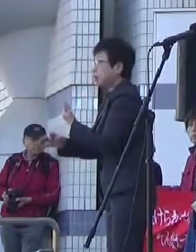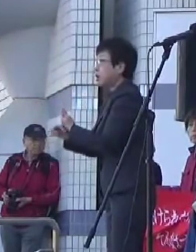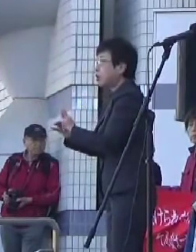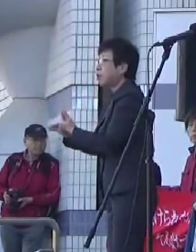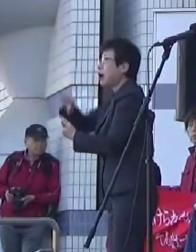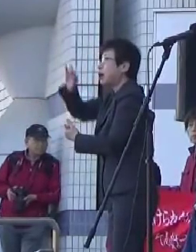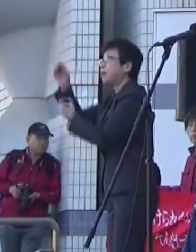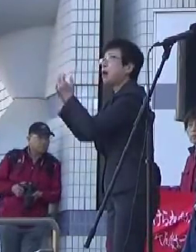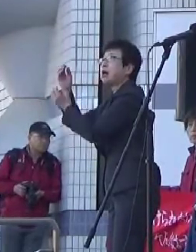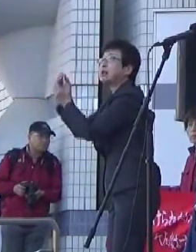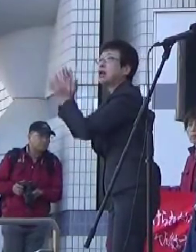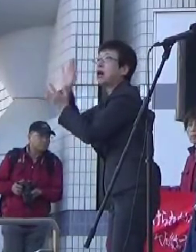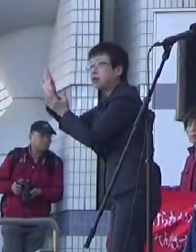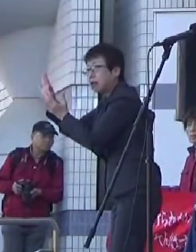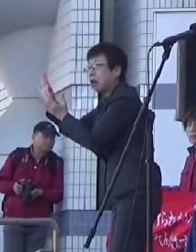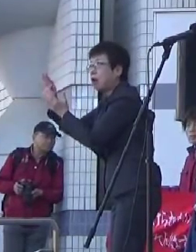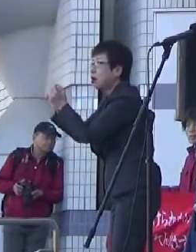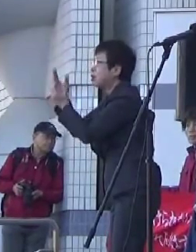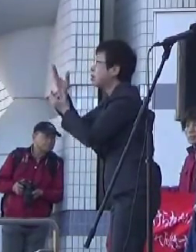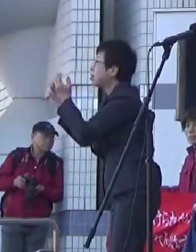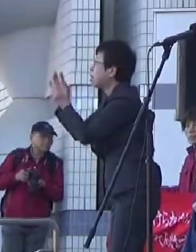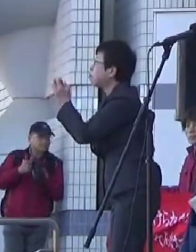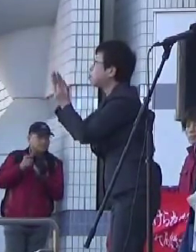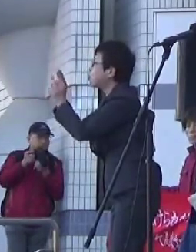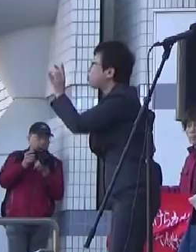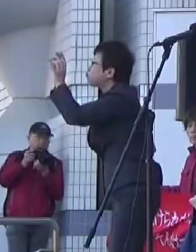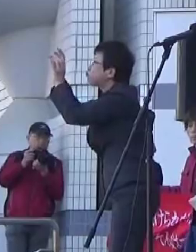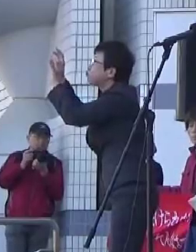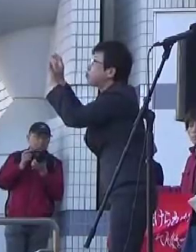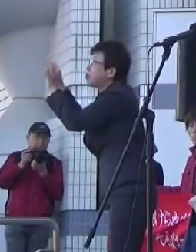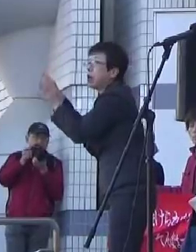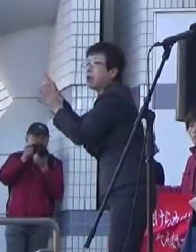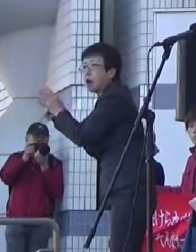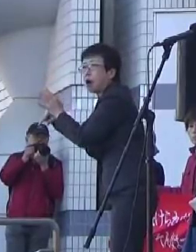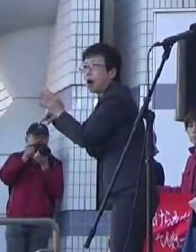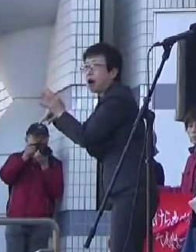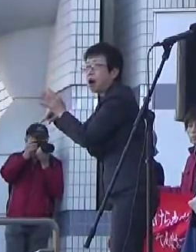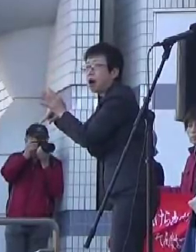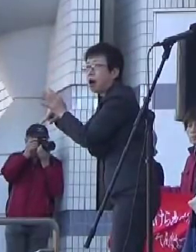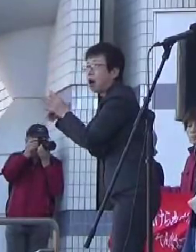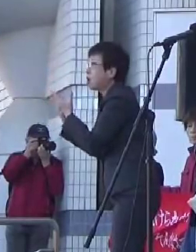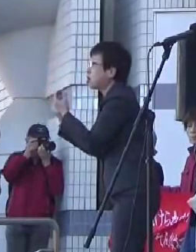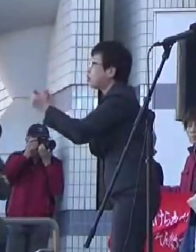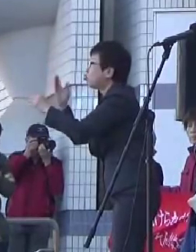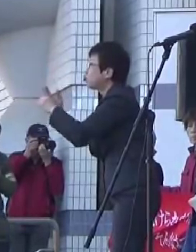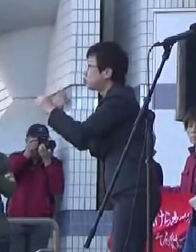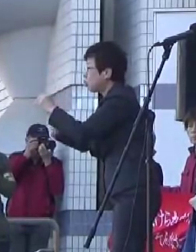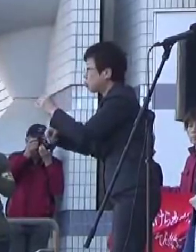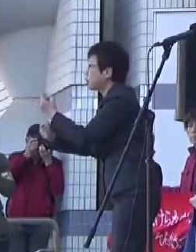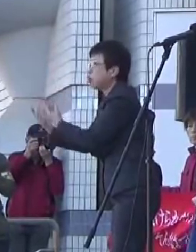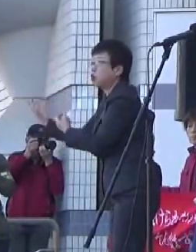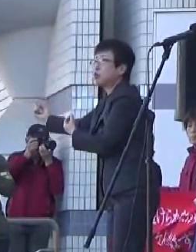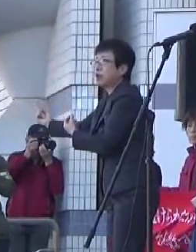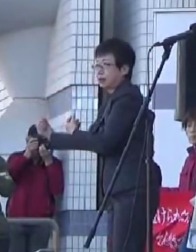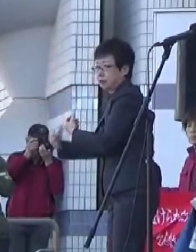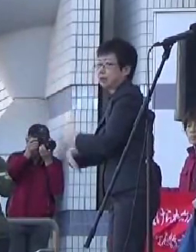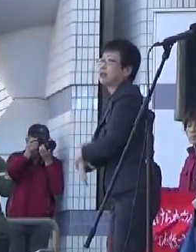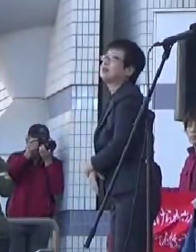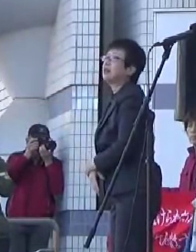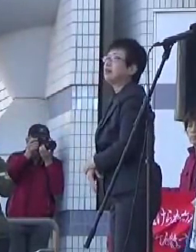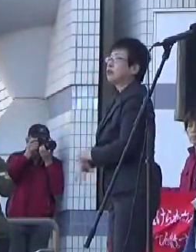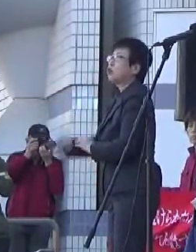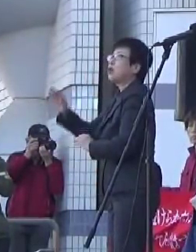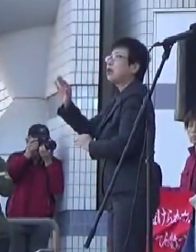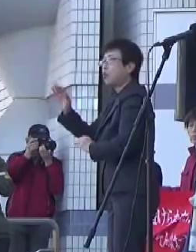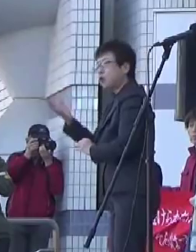火事でね、まだ火が消えてなくって煙がもくもく出ていたら山火事継続中ですよね。はい、それ